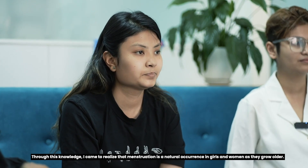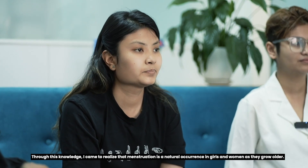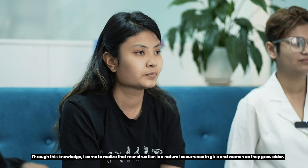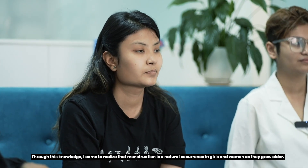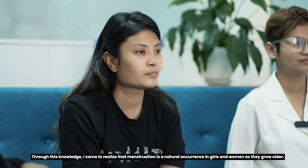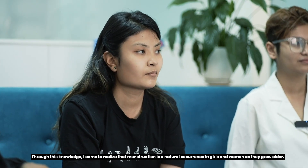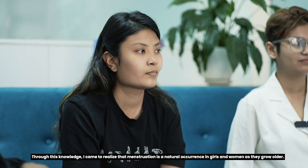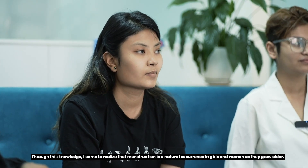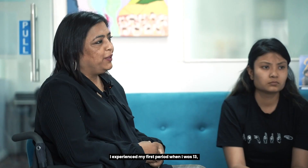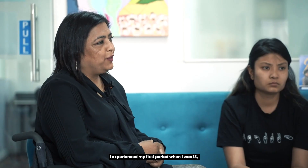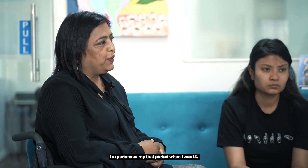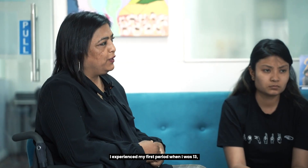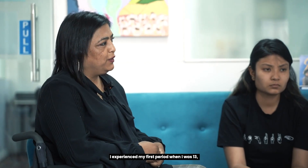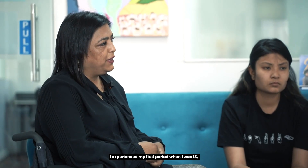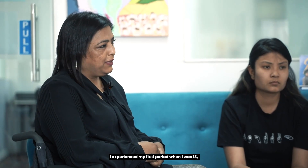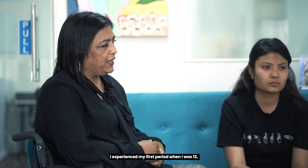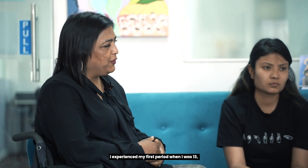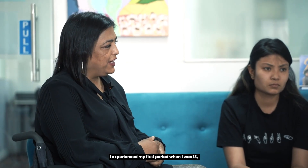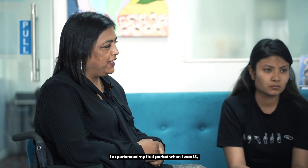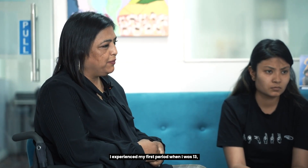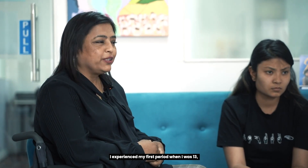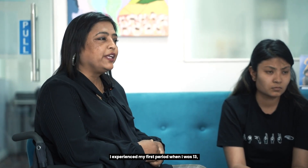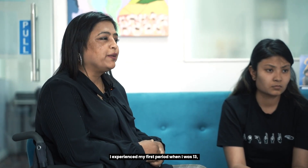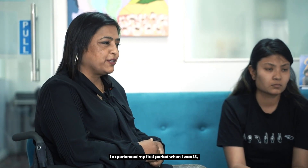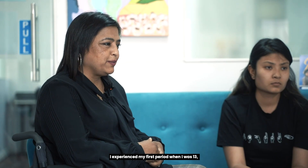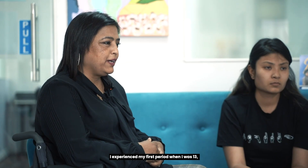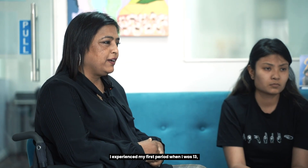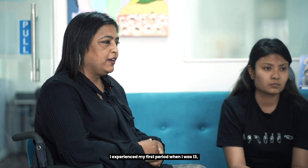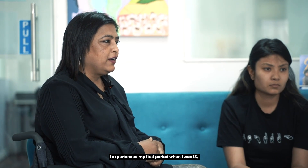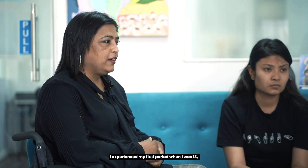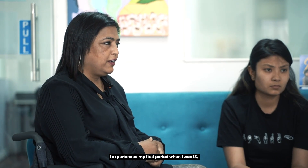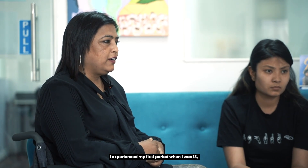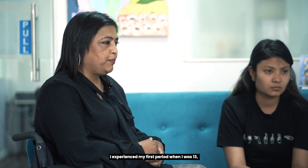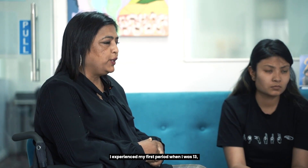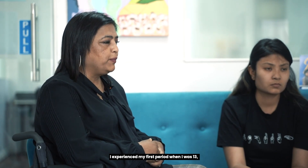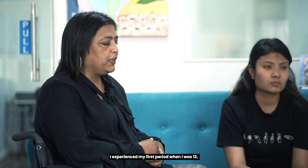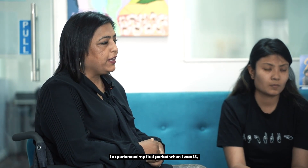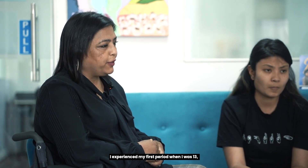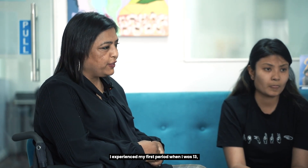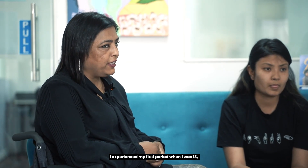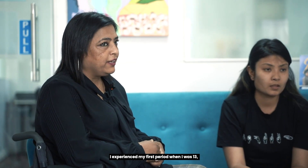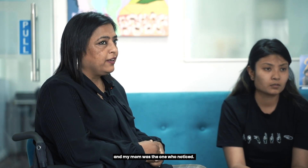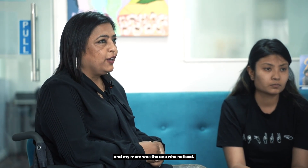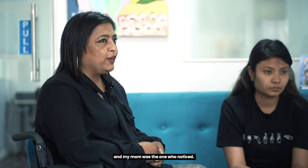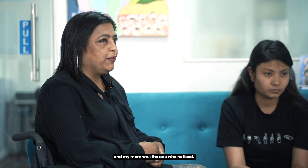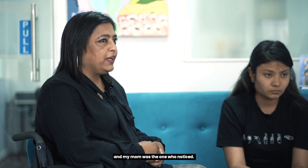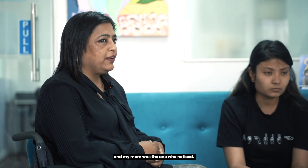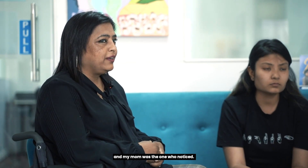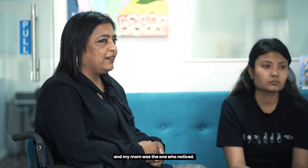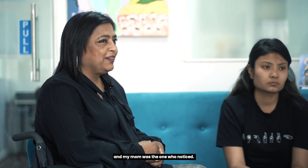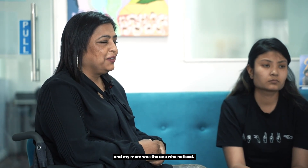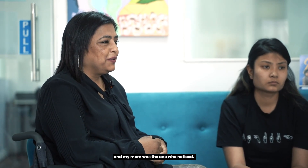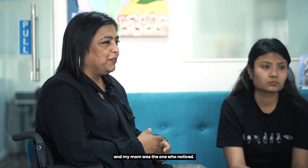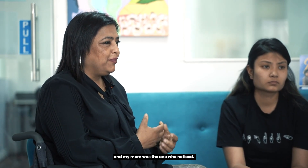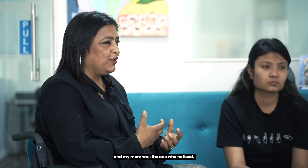चाहिँ महिनावारीको बारेमा थाहा पाएँ मेरो पहिलो महिनावारी भए म 13 वर्षमा पहिलो महिनावारी भएको थिएँ र मलाई